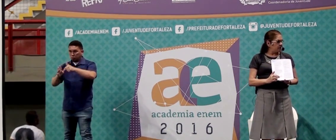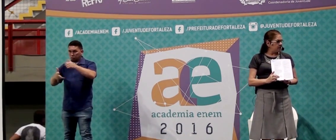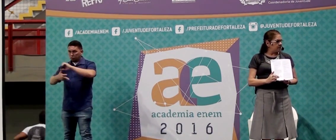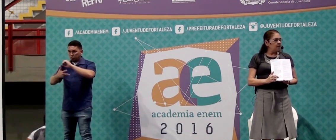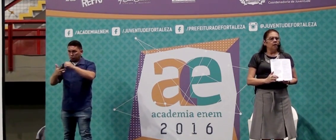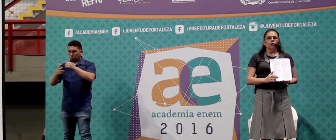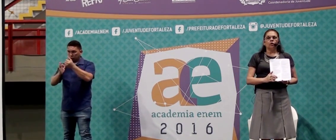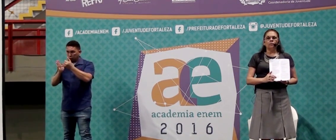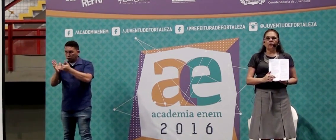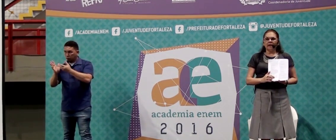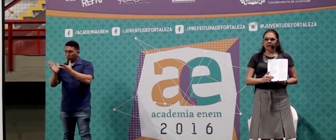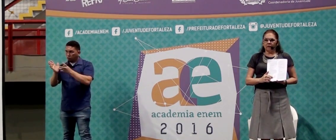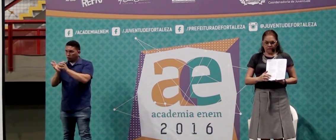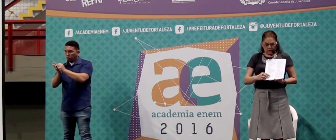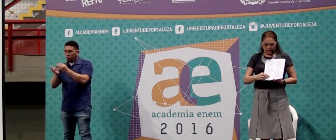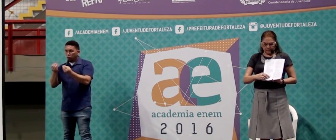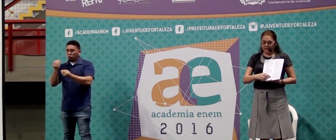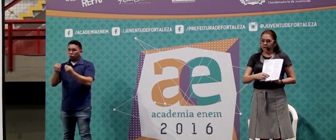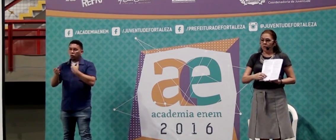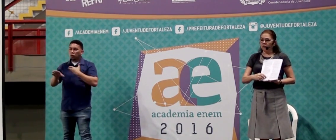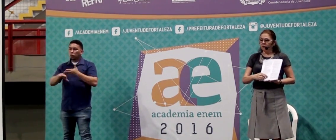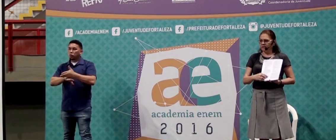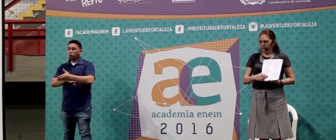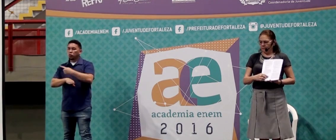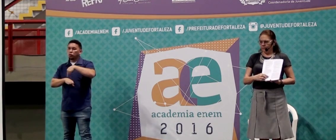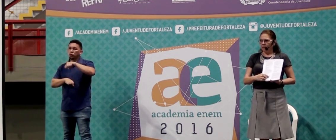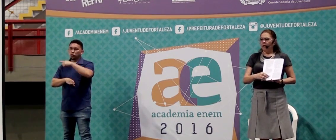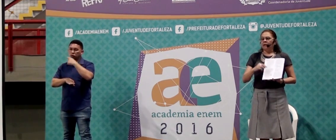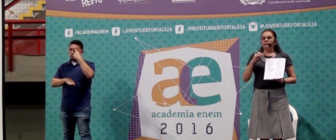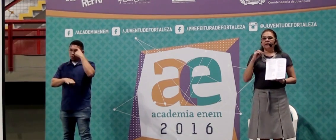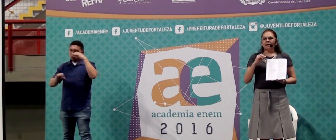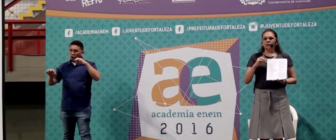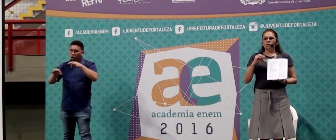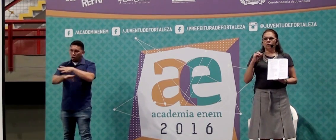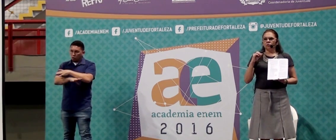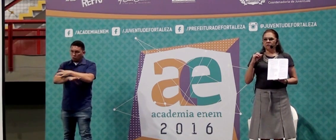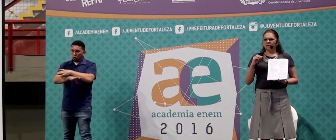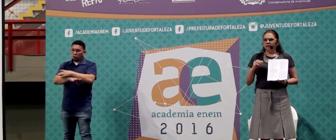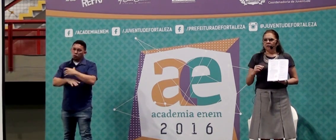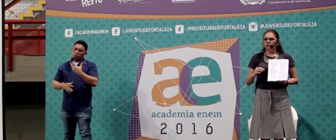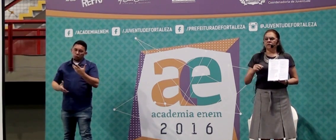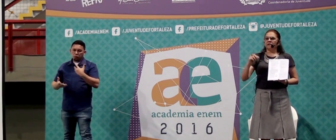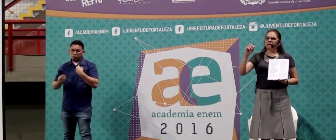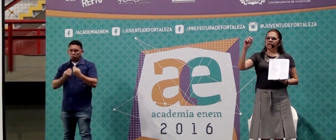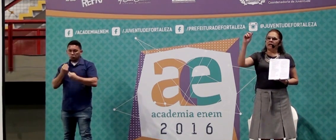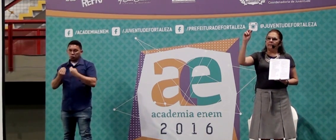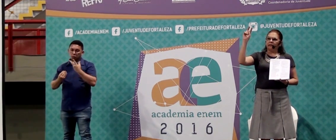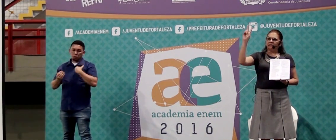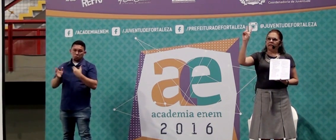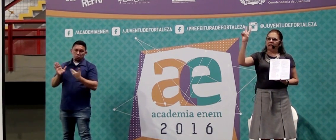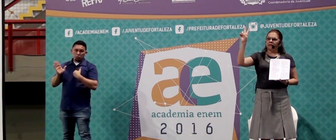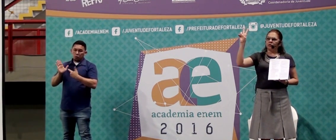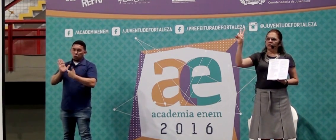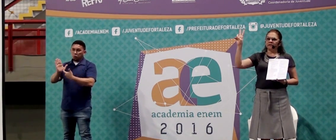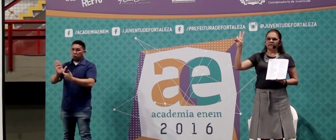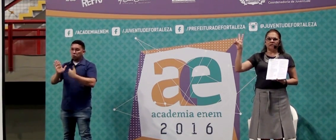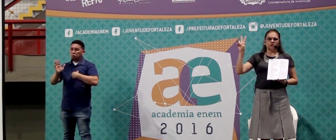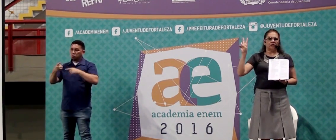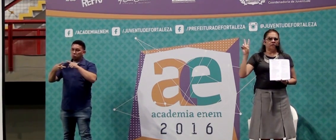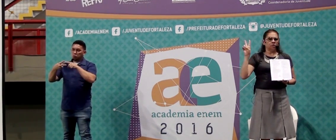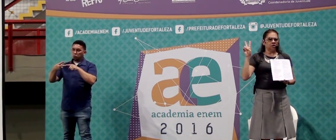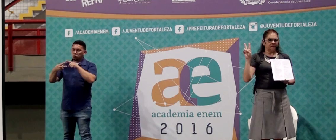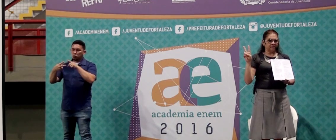primeira vez? Como é que eu vou? Isso aqui é a conclusão. Na conclusão, você tem que apresentar